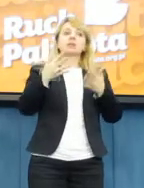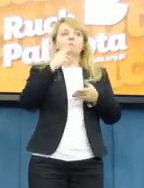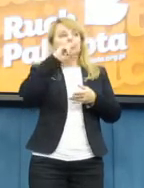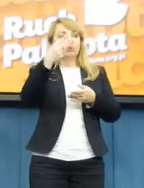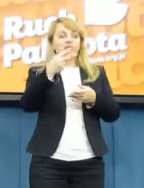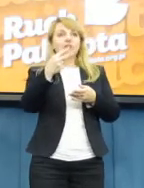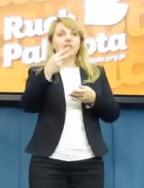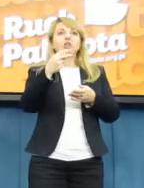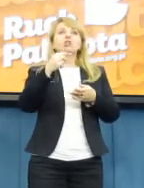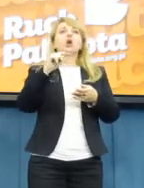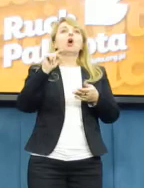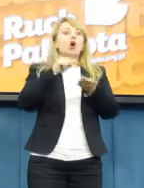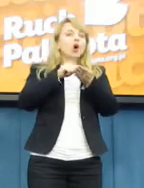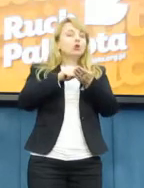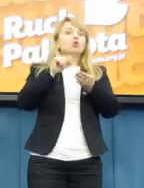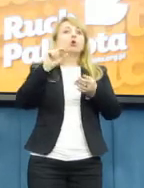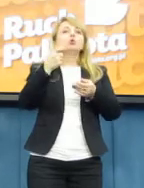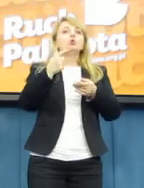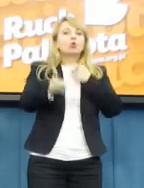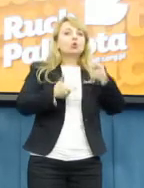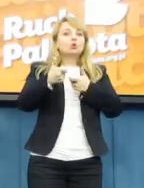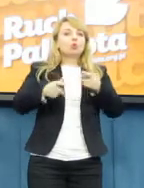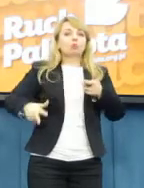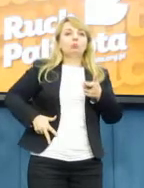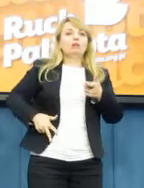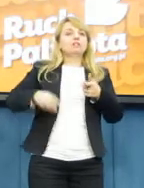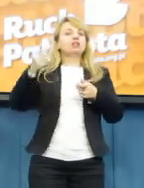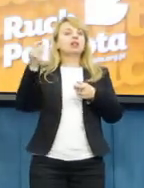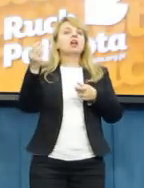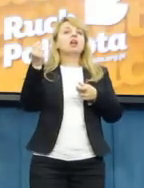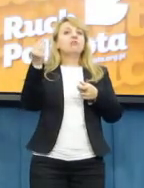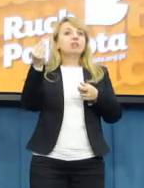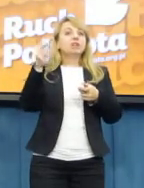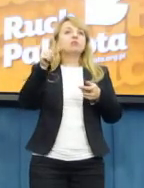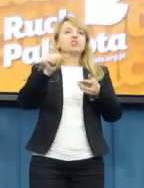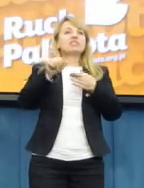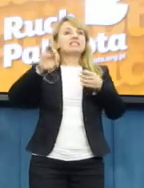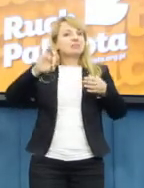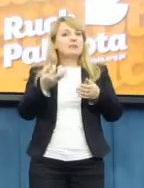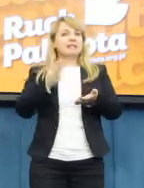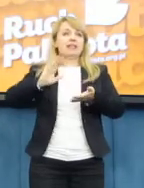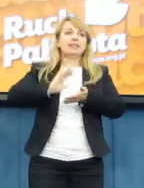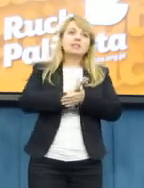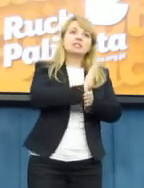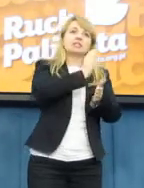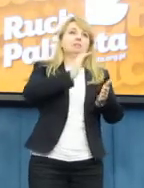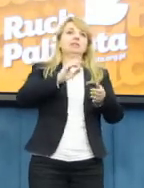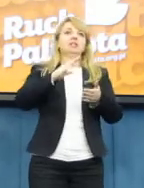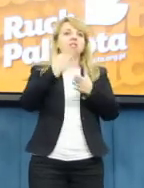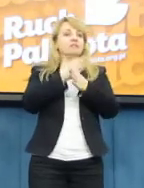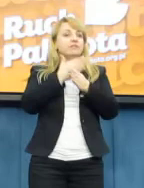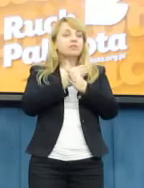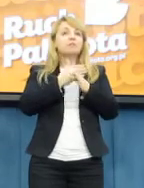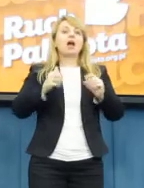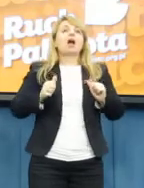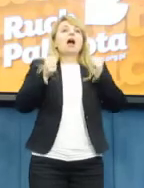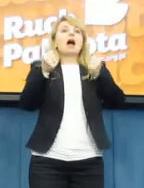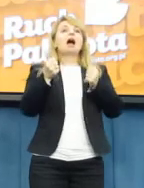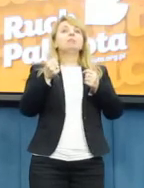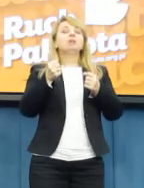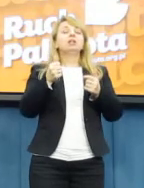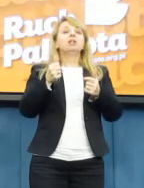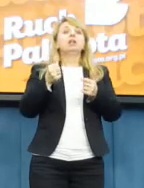to posunięcie ministra Lasowskiego jest kolejnym posunięciem z cyklu gnębimy przedsiębiorców, rozpaczliwie szukając dodatkowych dochodów dla budżetu. Szanowni